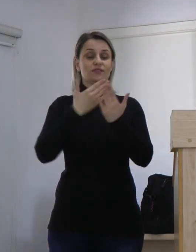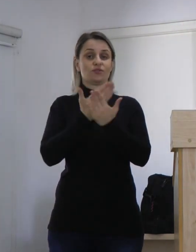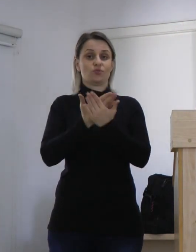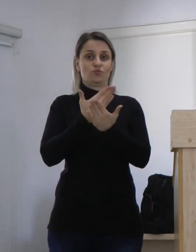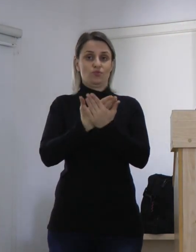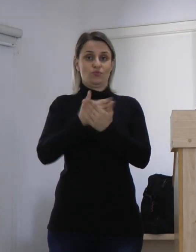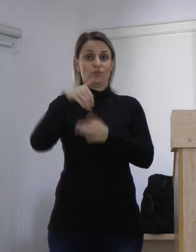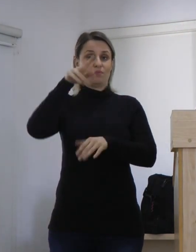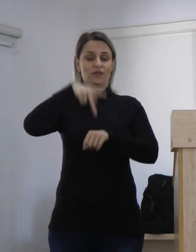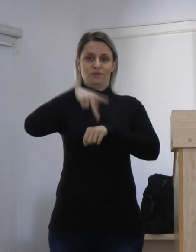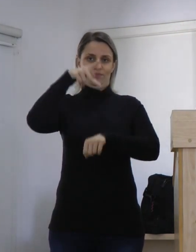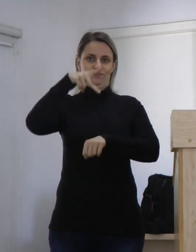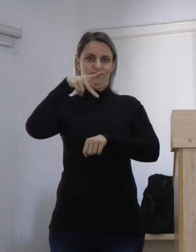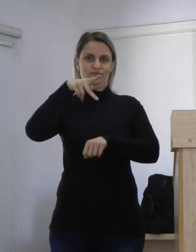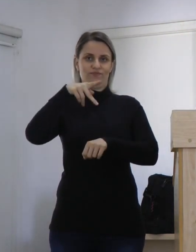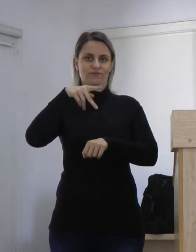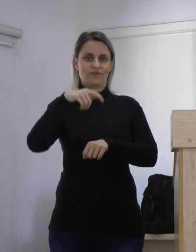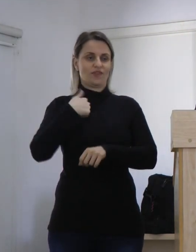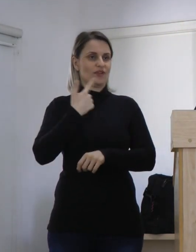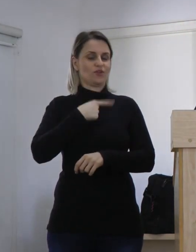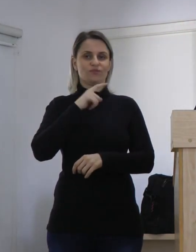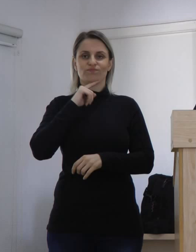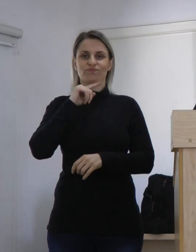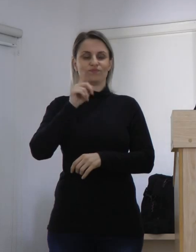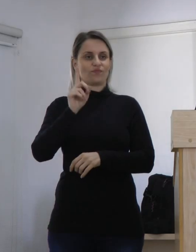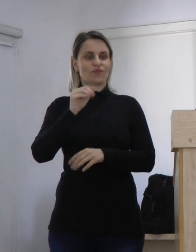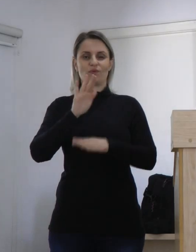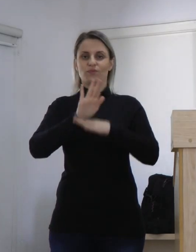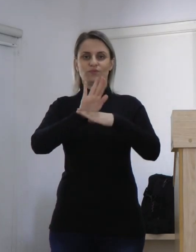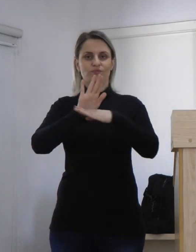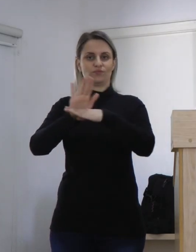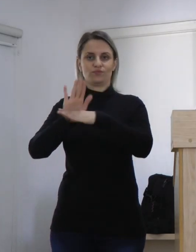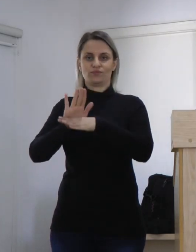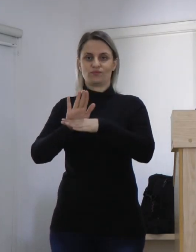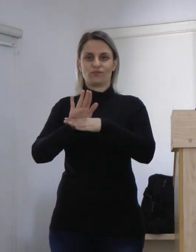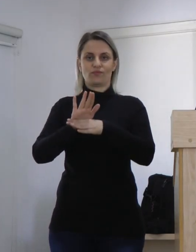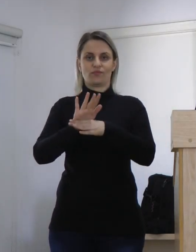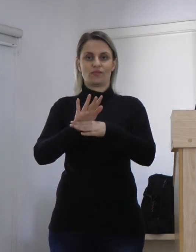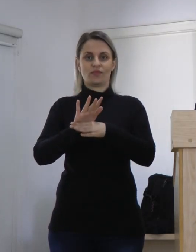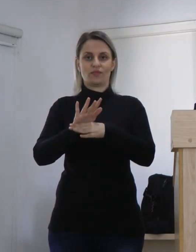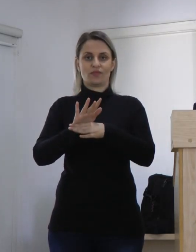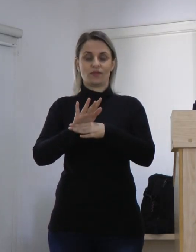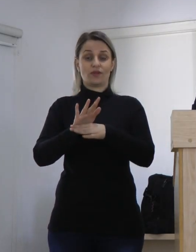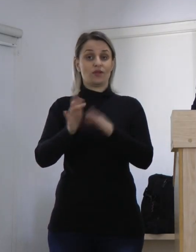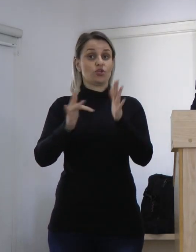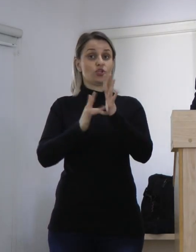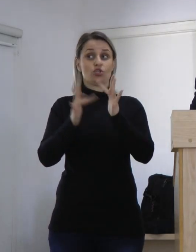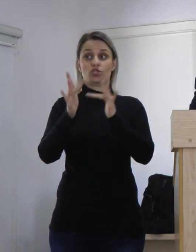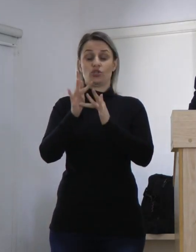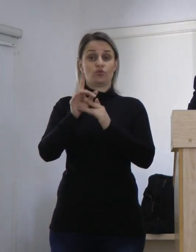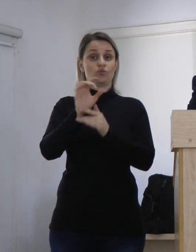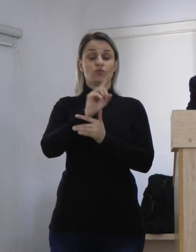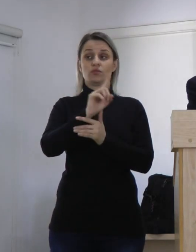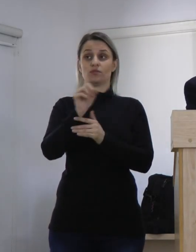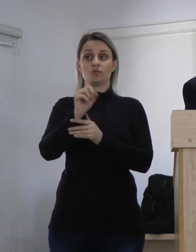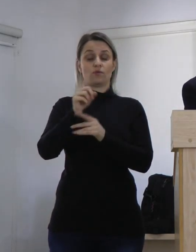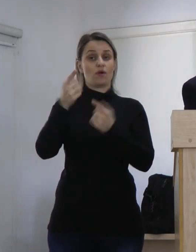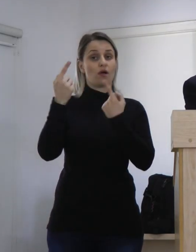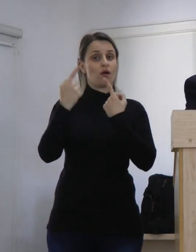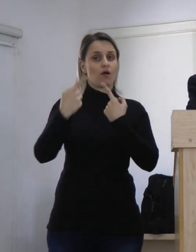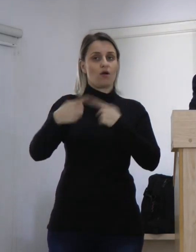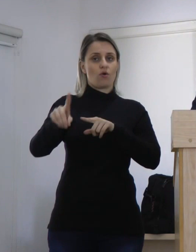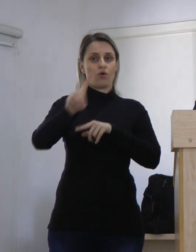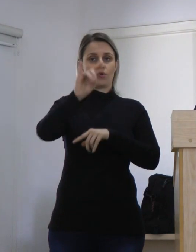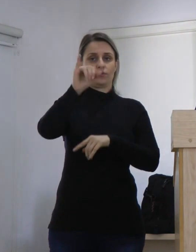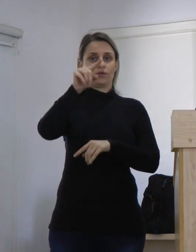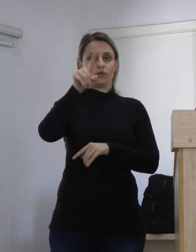E nós não ajudamos. Jesus não combateu o dízimo. Ele comenta em Mateus